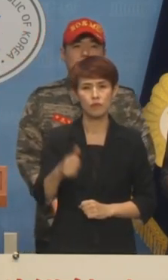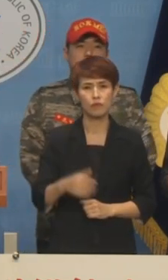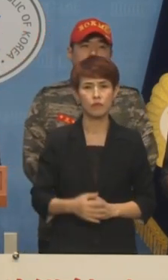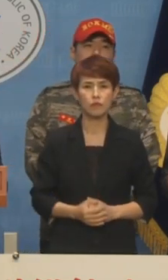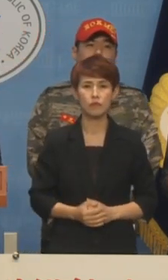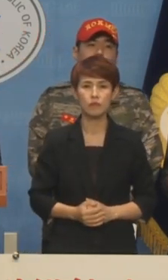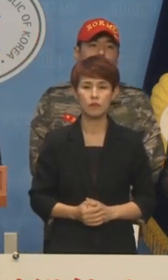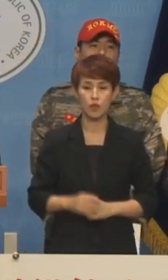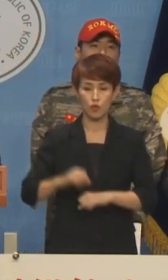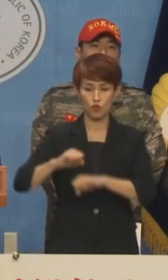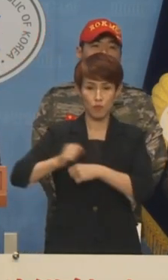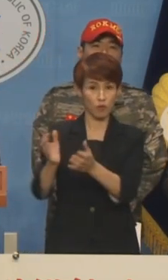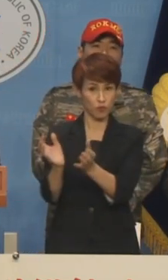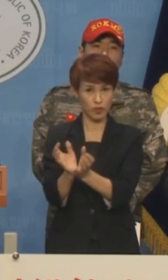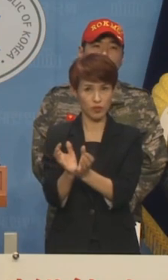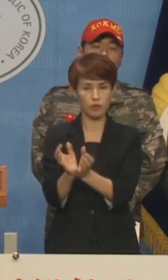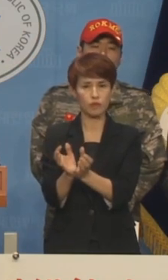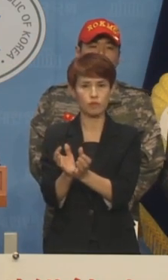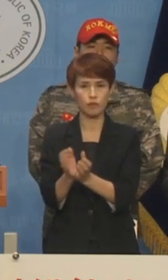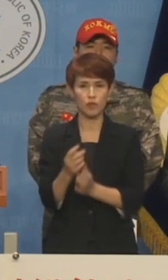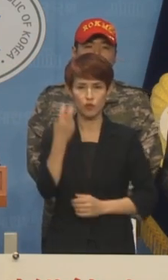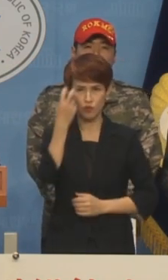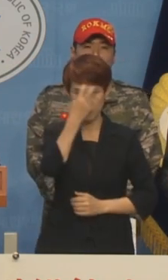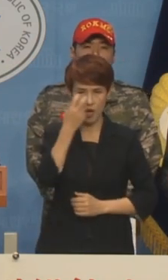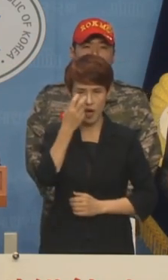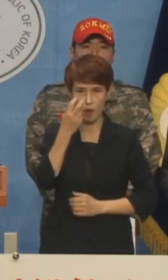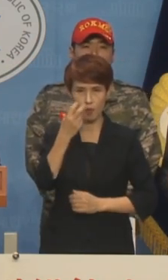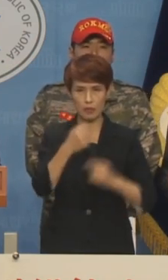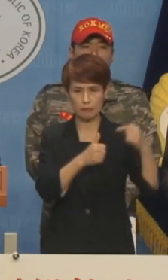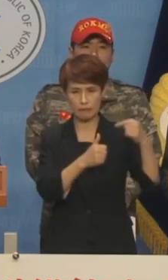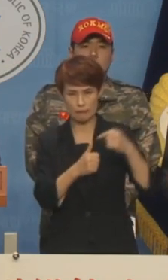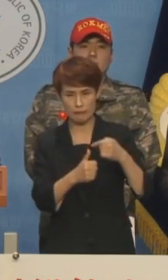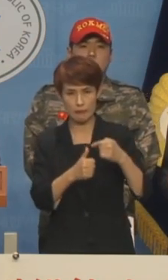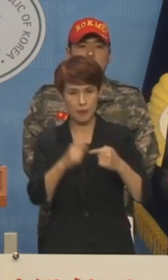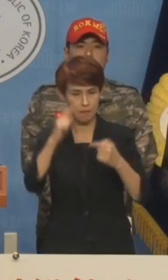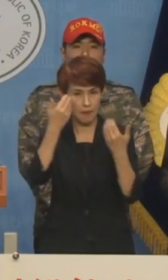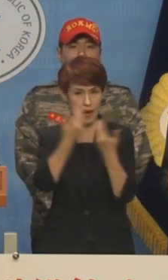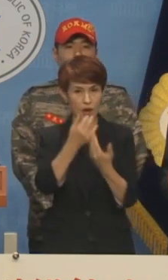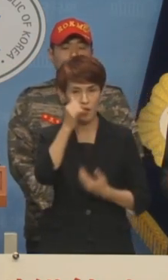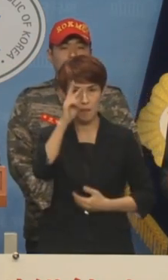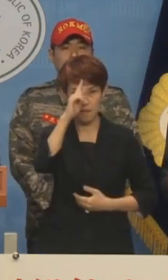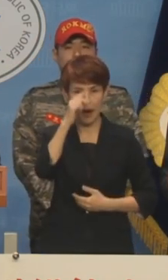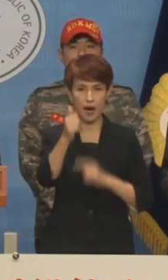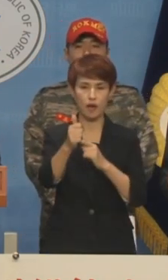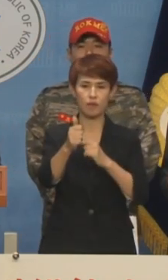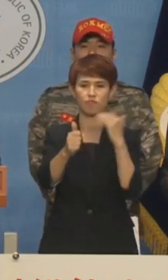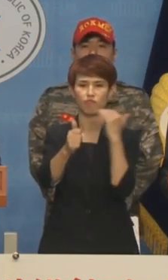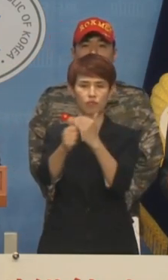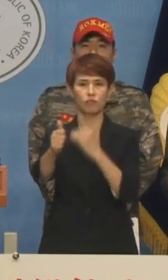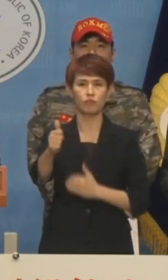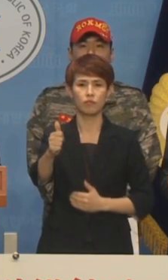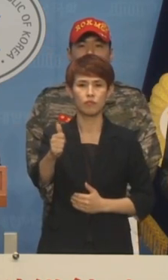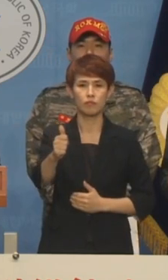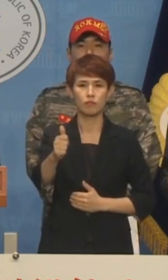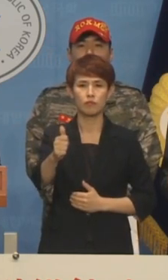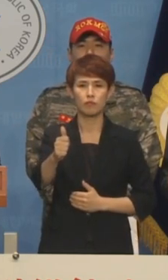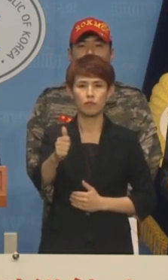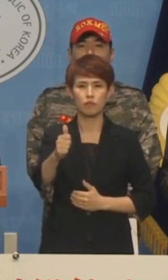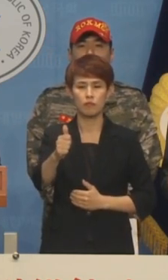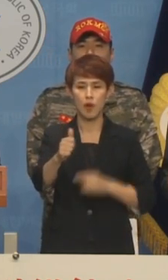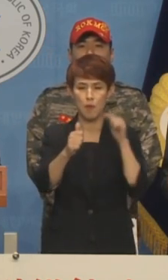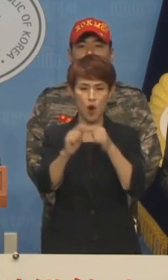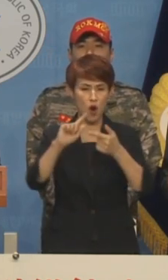한편 국방부는 국방부의 수사범위 축소 압박에 반발하는 박정훈 해병대 수사단장을 보직 해임하고 집단 항명 수괴